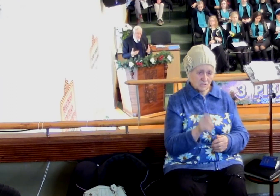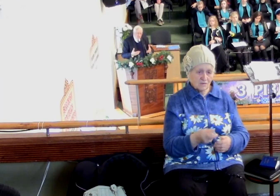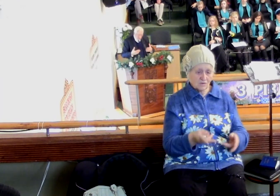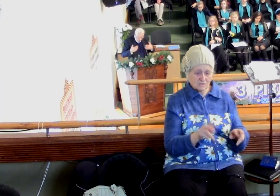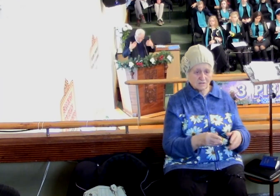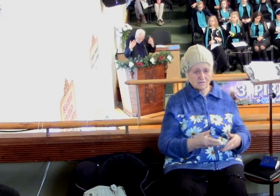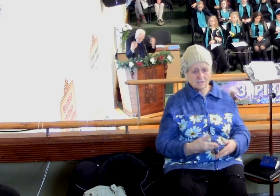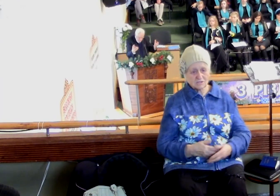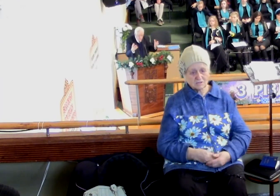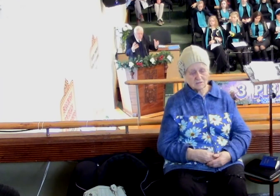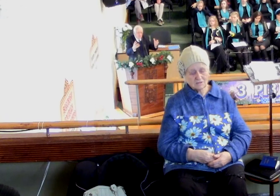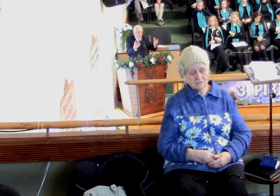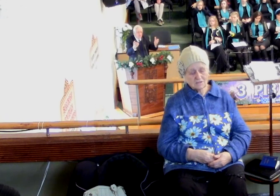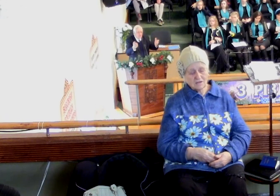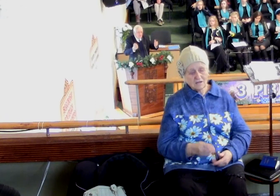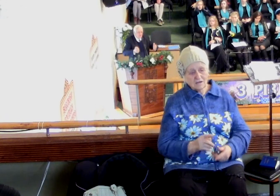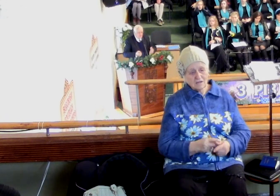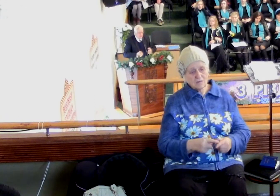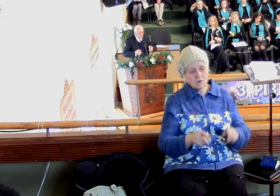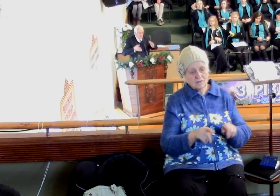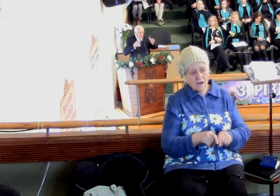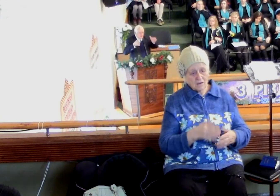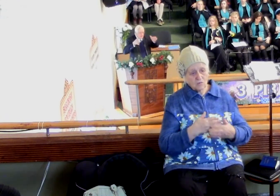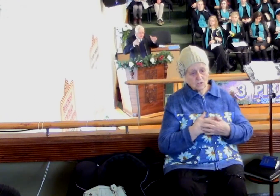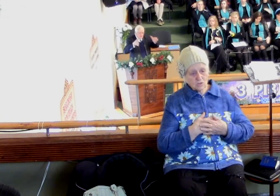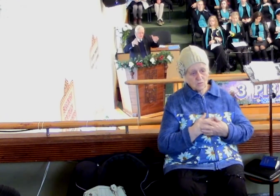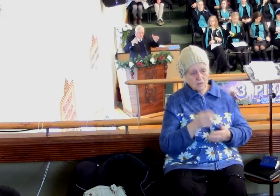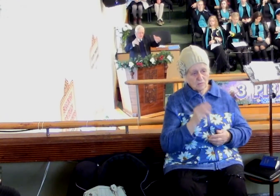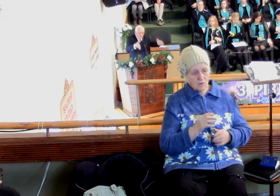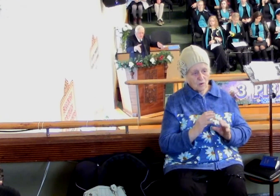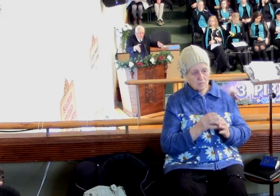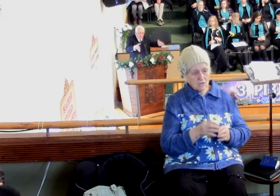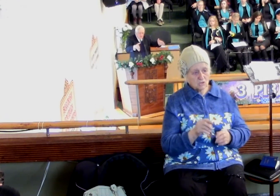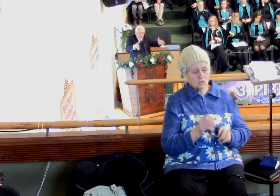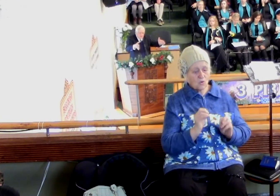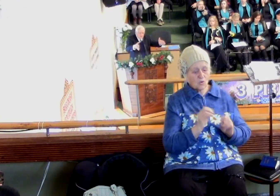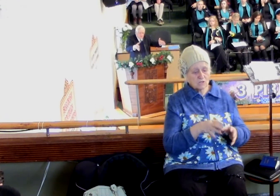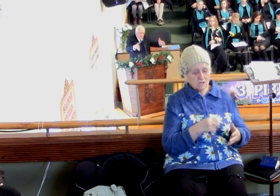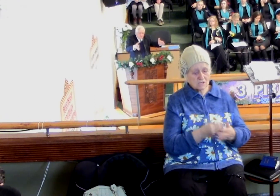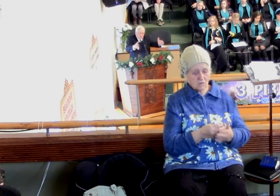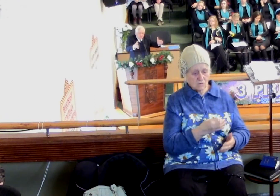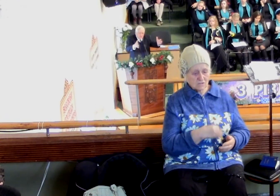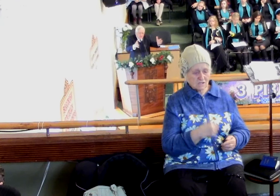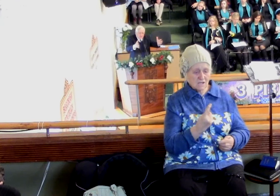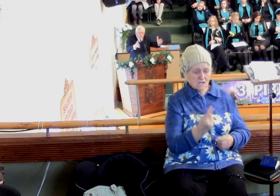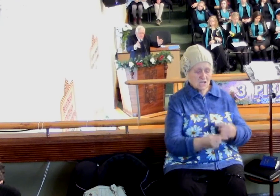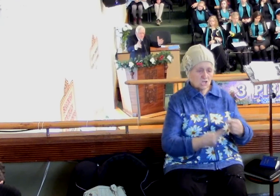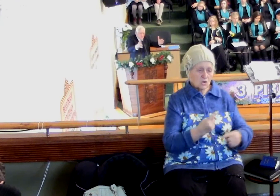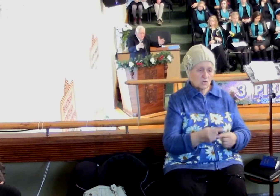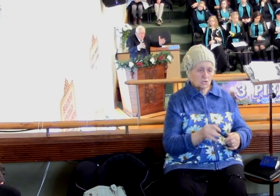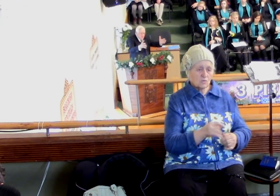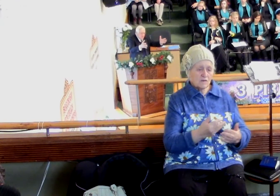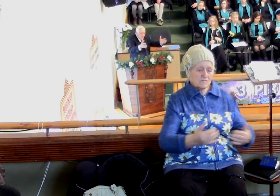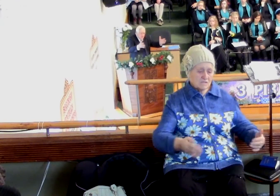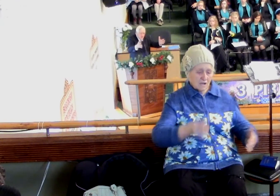Христос говорит: «Ибо так возлюбил Бог мир, что отдал Сына Своего Единородного, дабы всякий